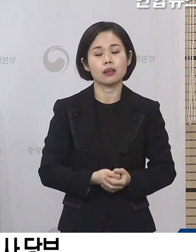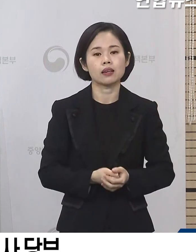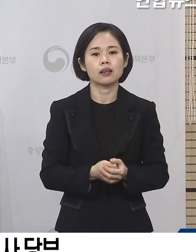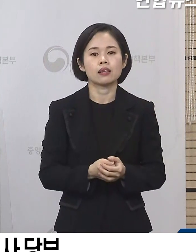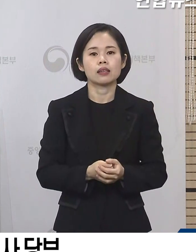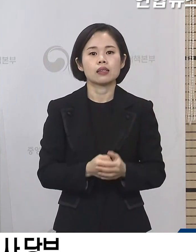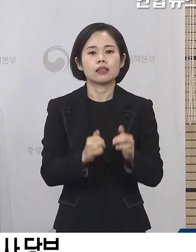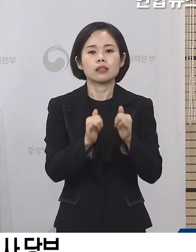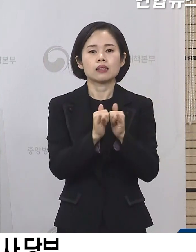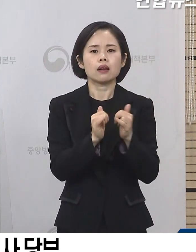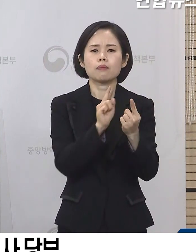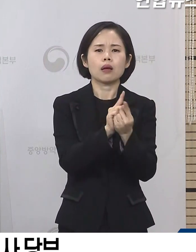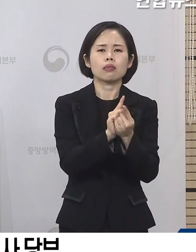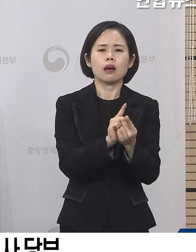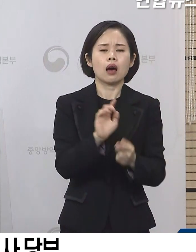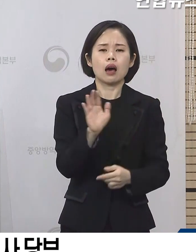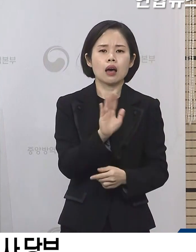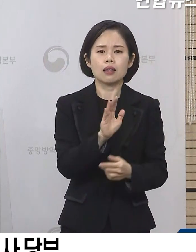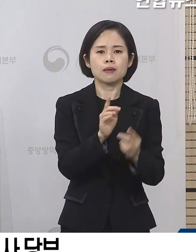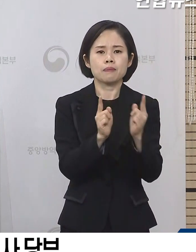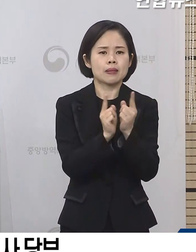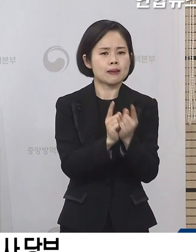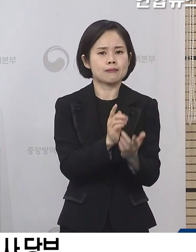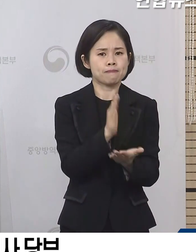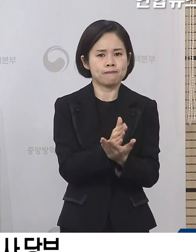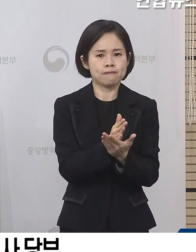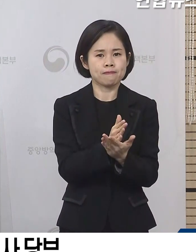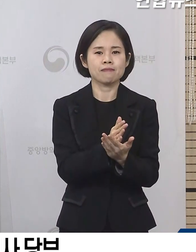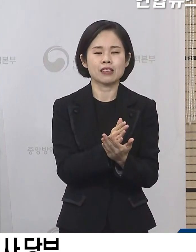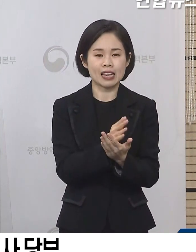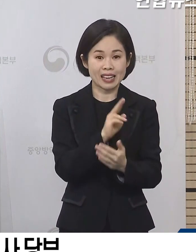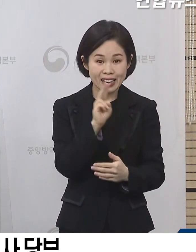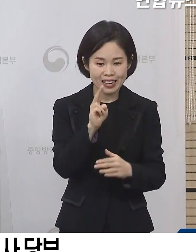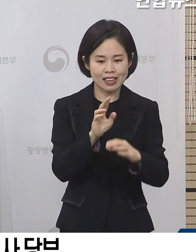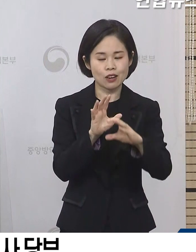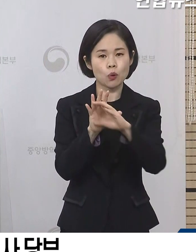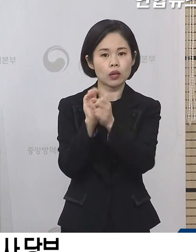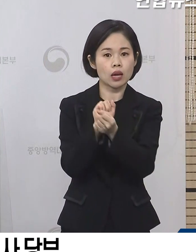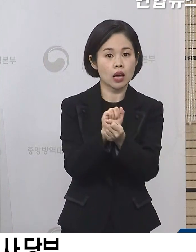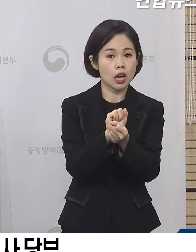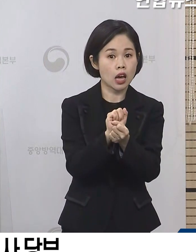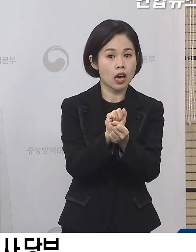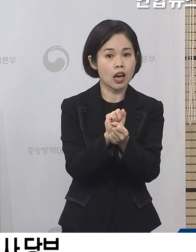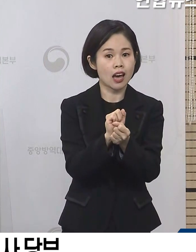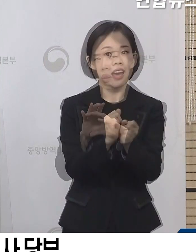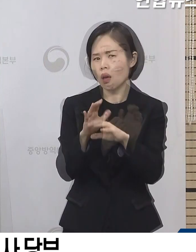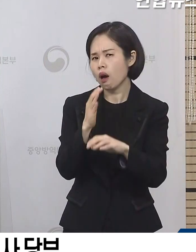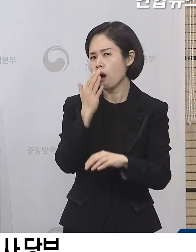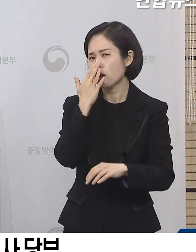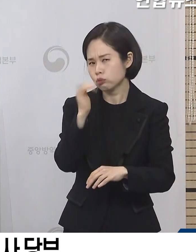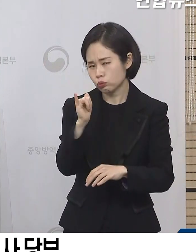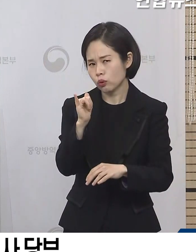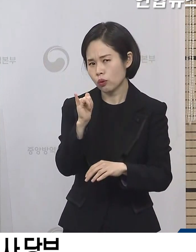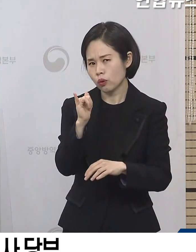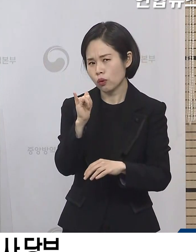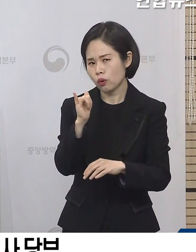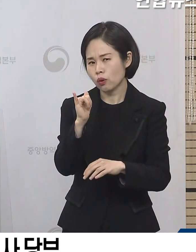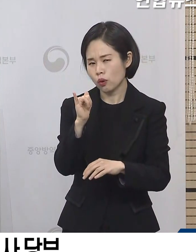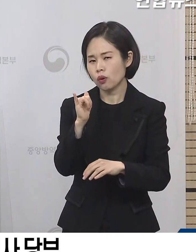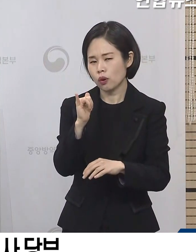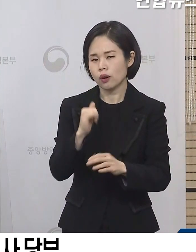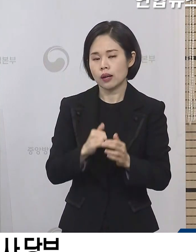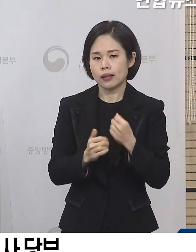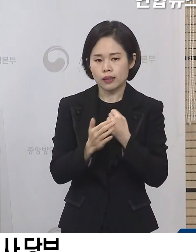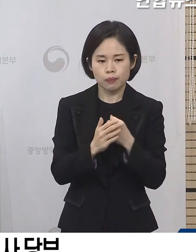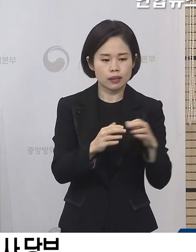현재의 지역사 1만 년의 있는 코로나 의 전파의 연결고리를 차단할 수 있습니다 집단 모임 후